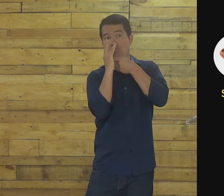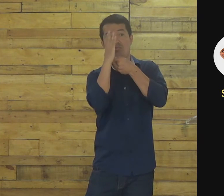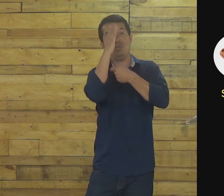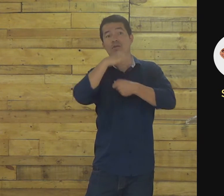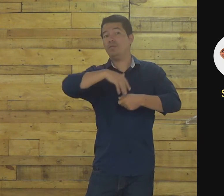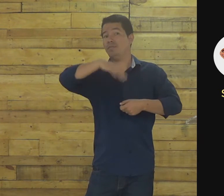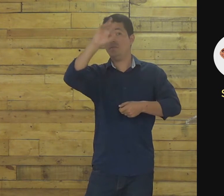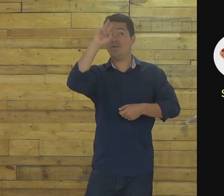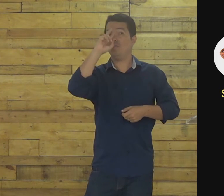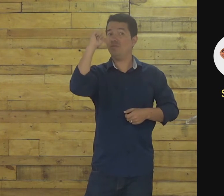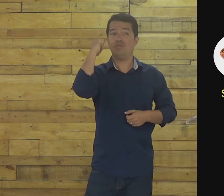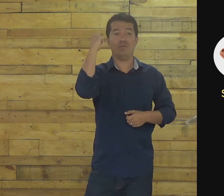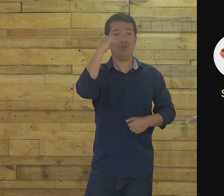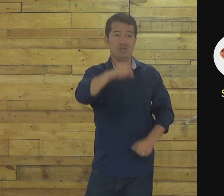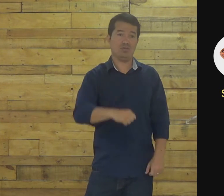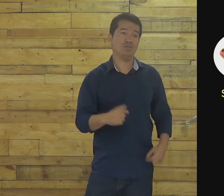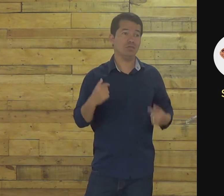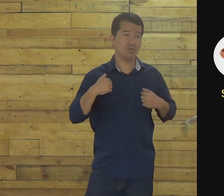como ser candeia.